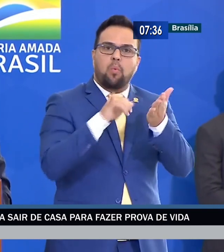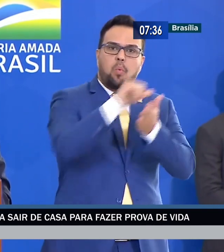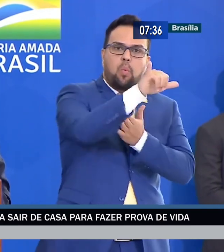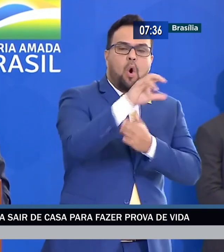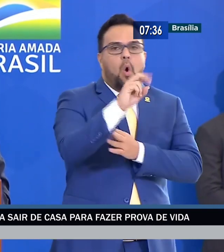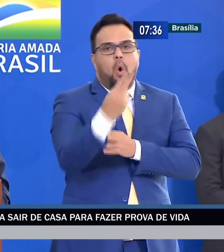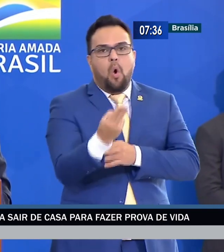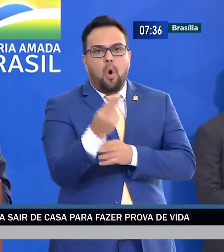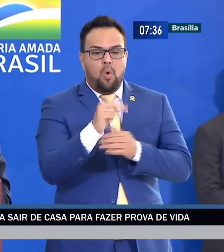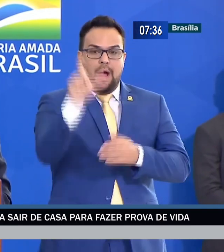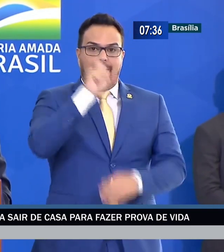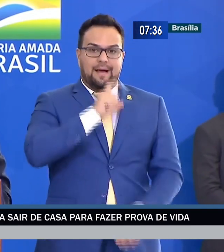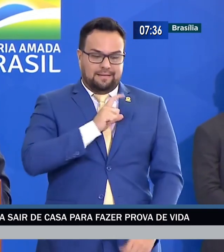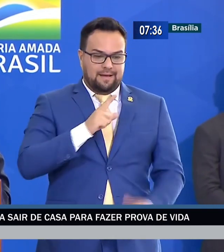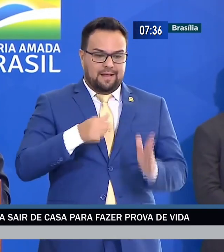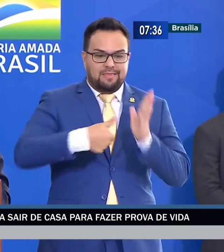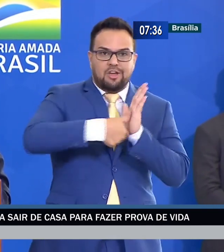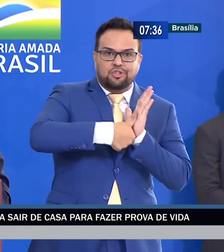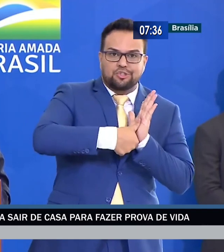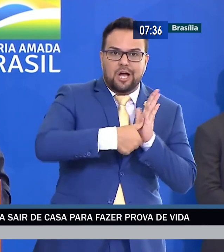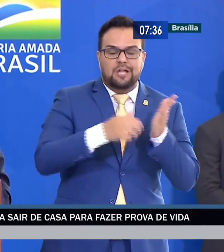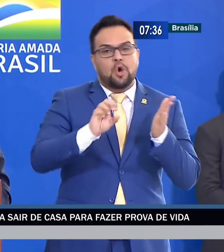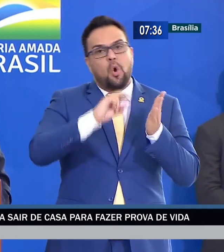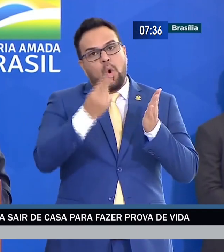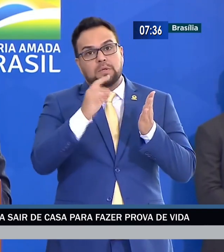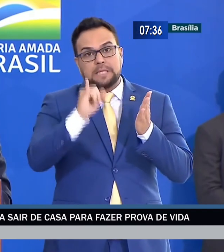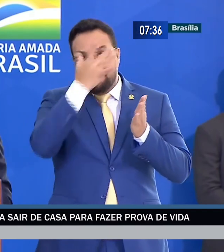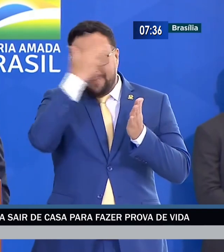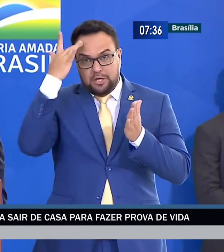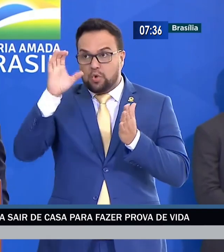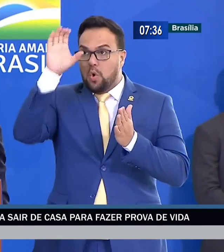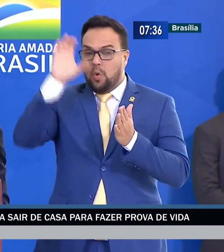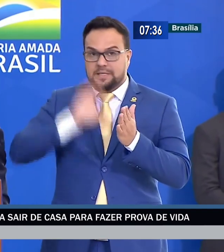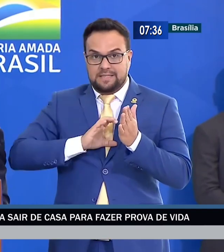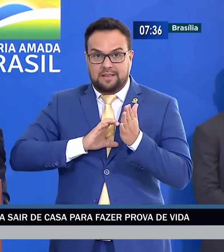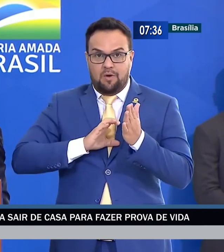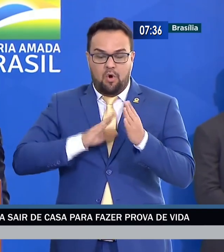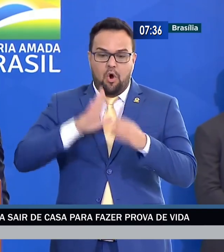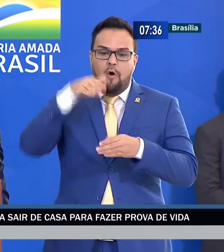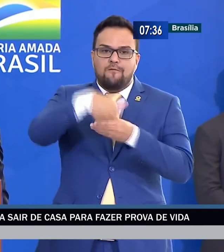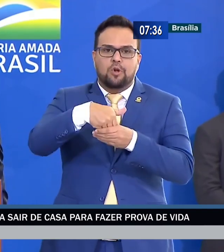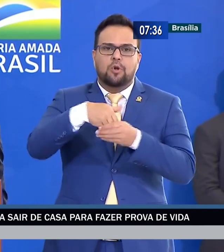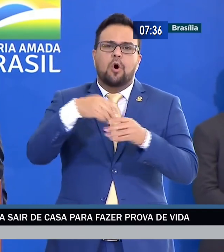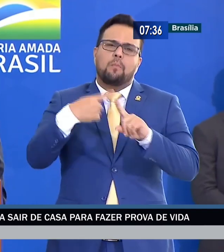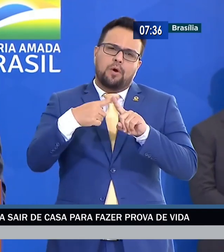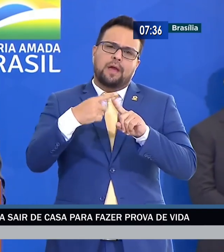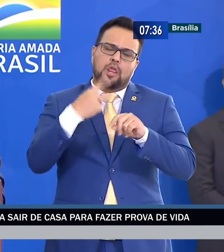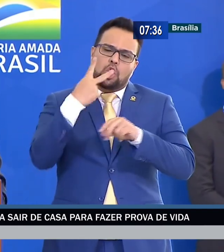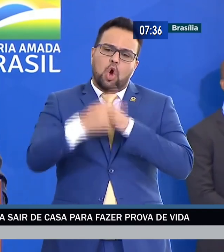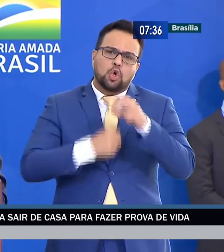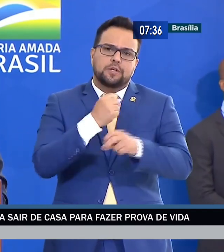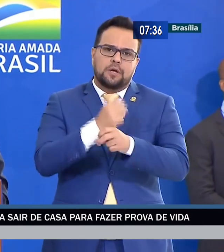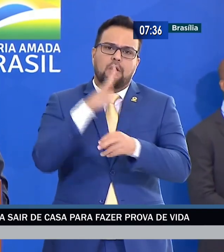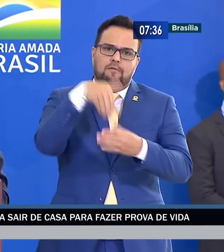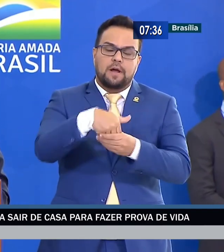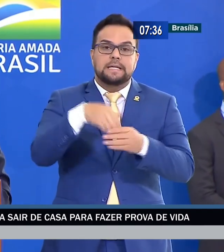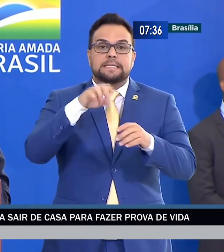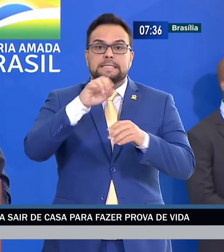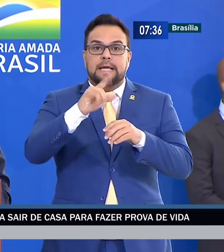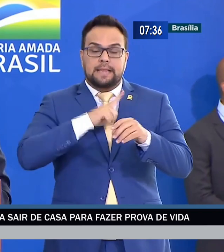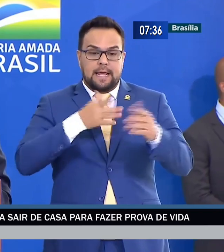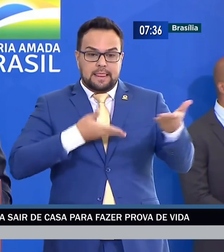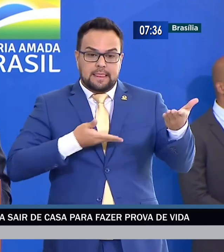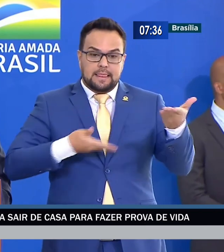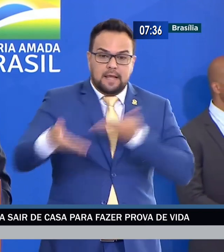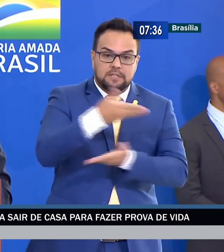tirou uma carteira de identidade ou renovar uma carteira identidade que o cidadão voltou de dois em dois anos ele volta se o cidadão fez